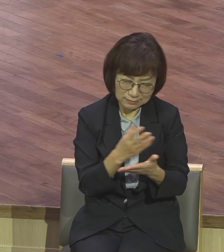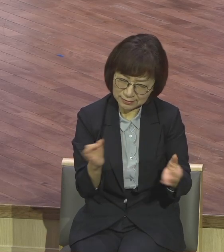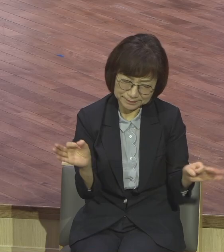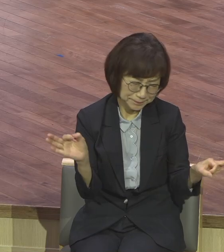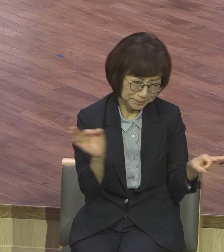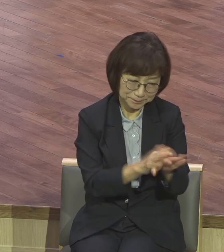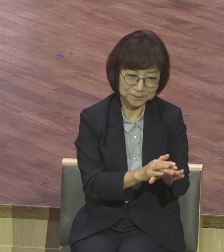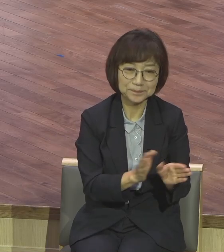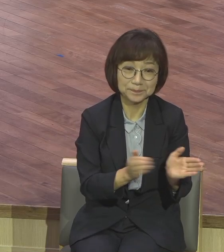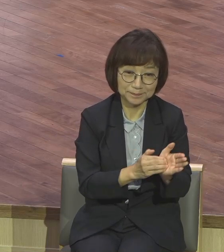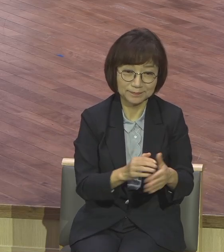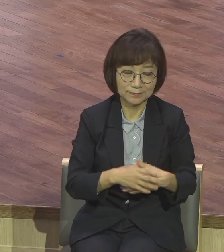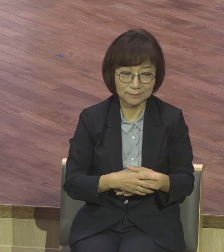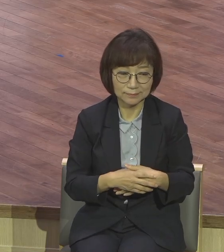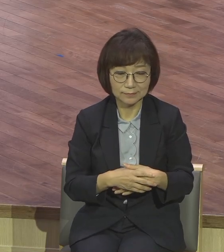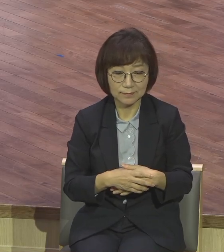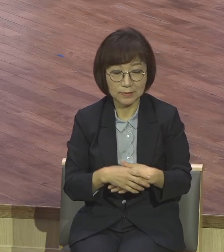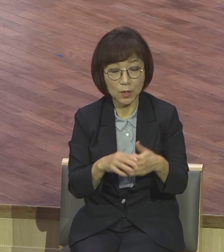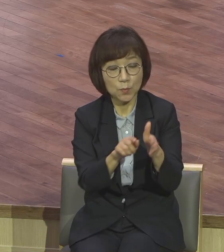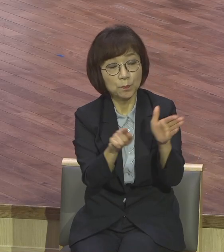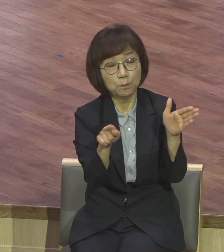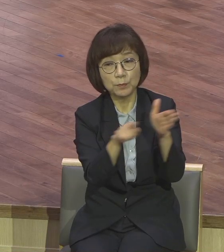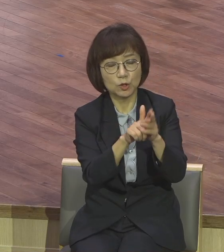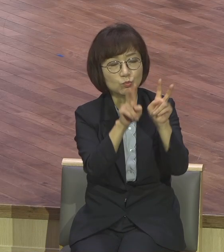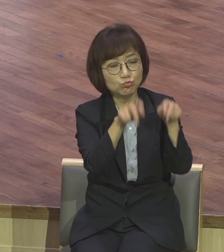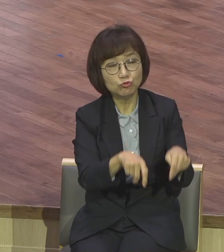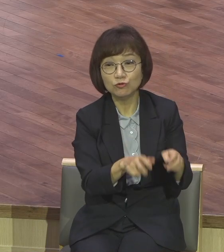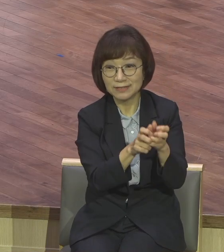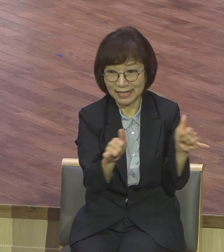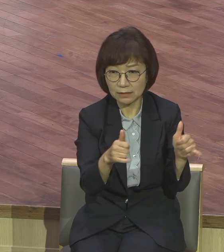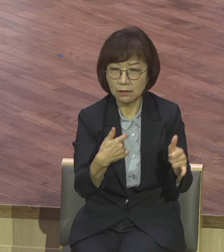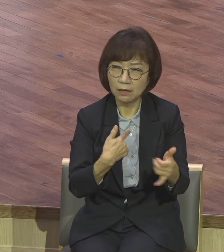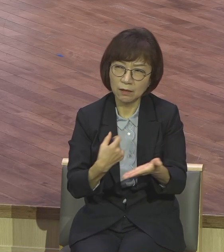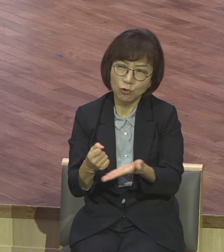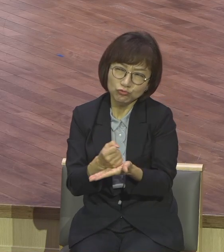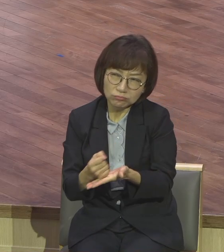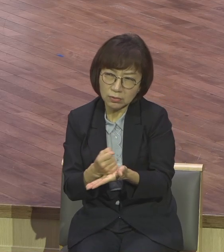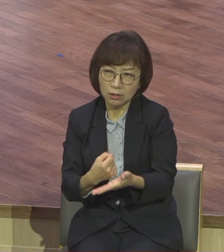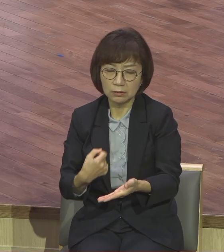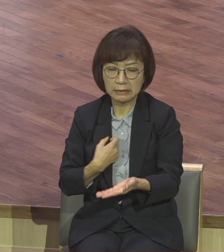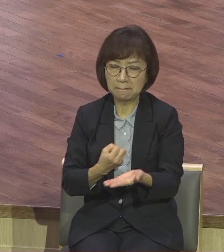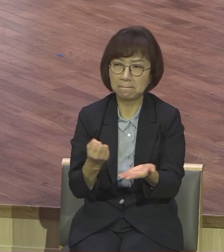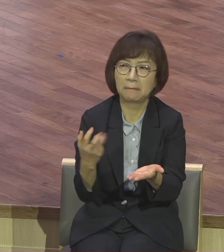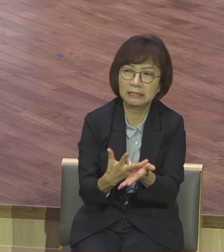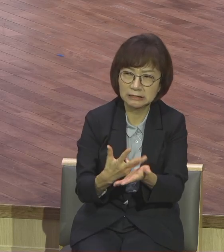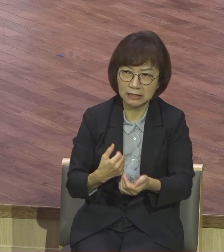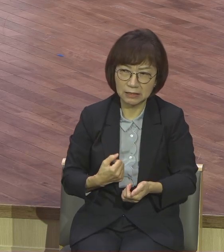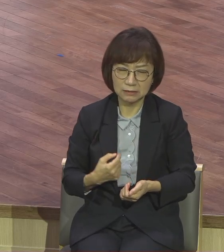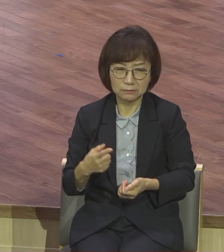용어예요. 불신자들이 용어, 복음 못 깨는 사람 말이 내 운명이, 내 팔자가, 내 집안이요.